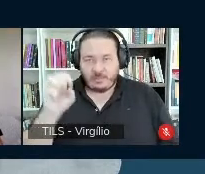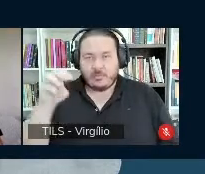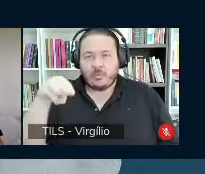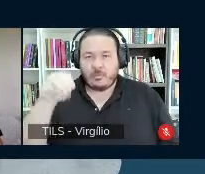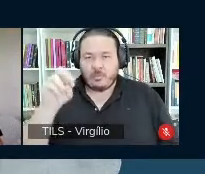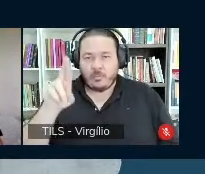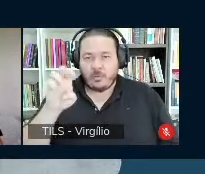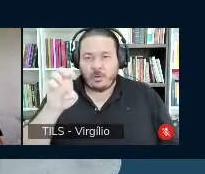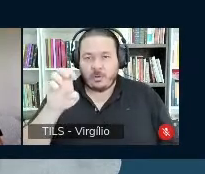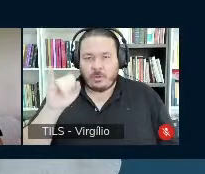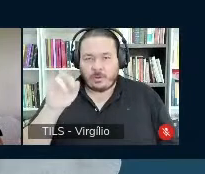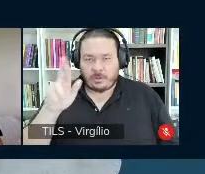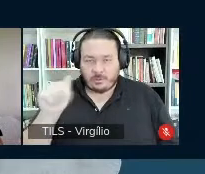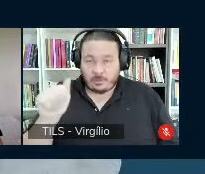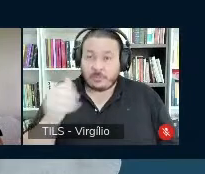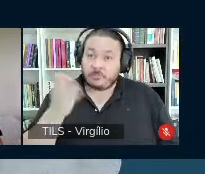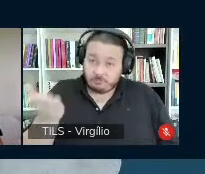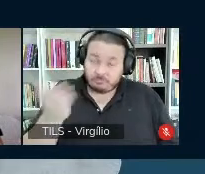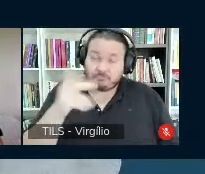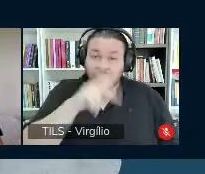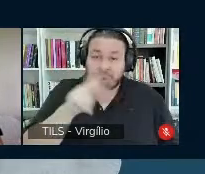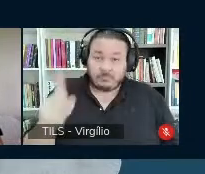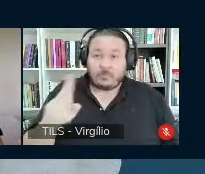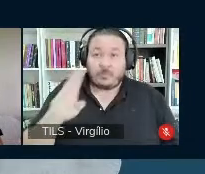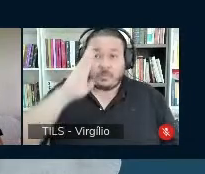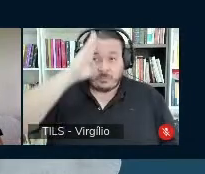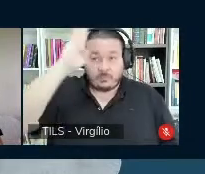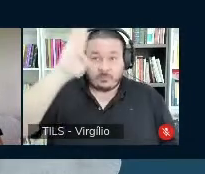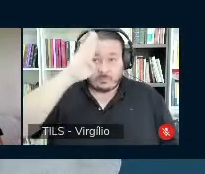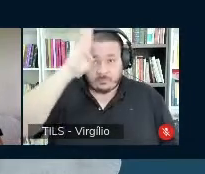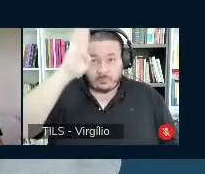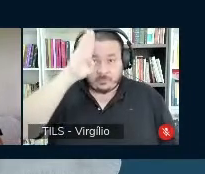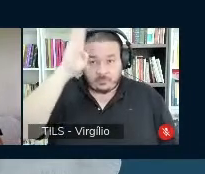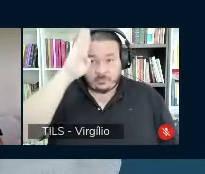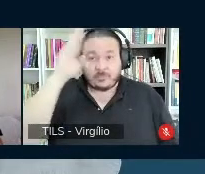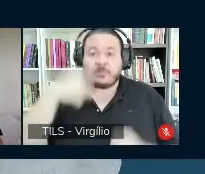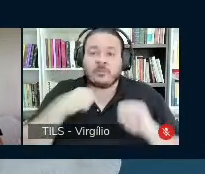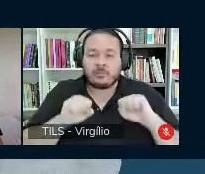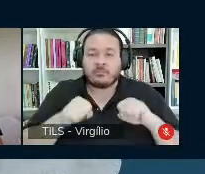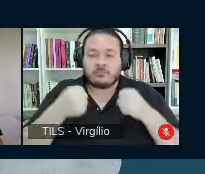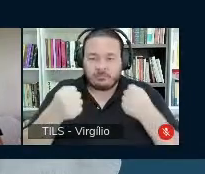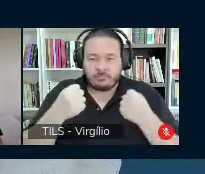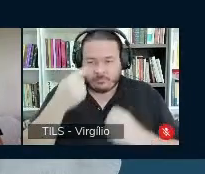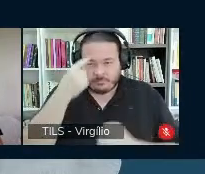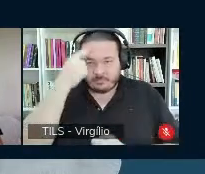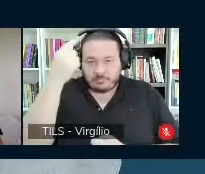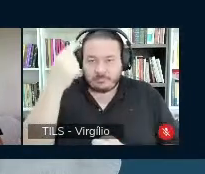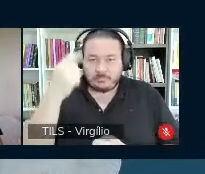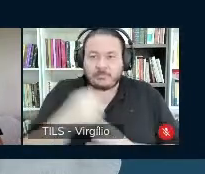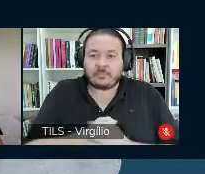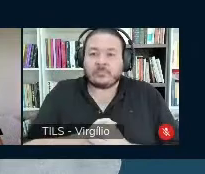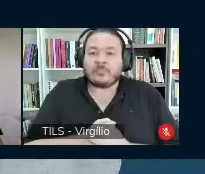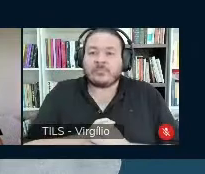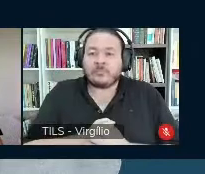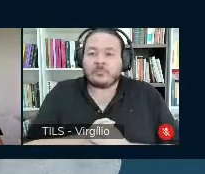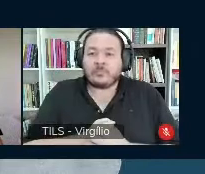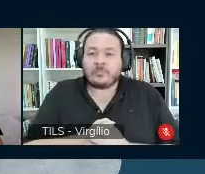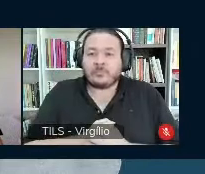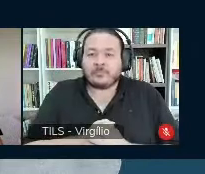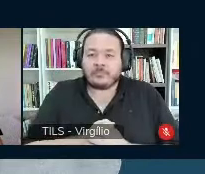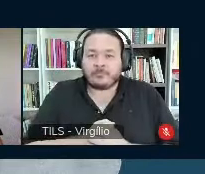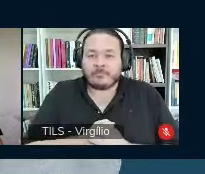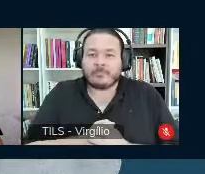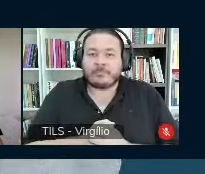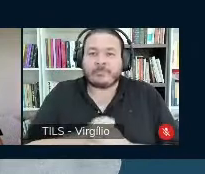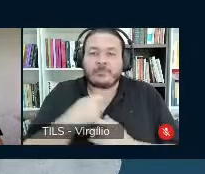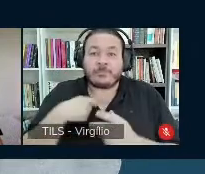o professor Falck defende a ideia, no caso, gerou trouxe